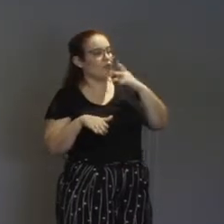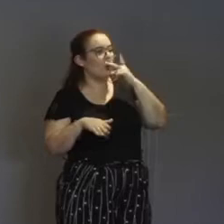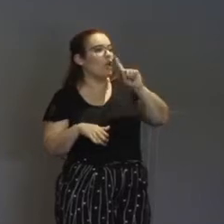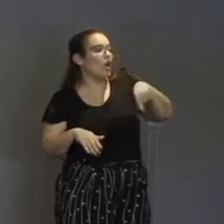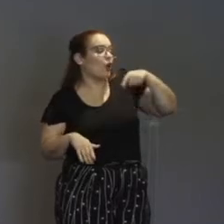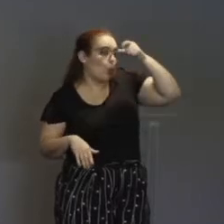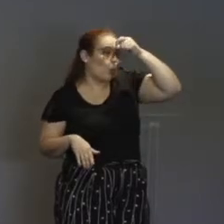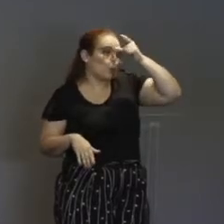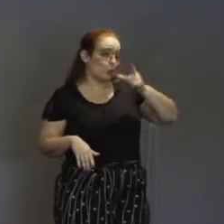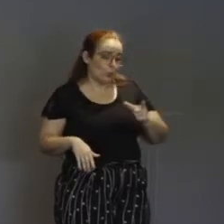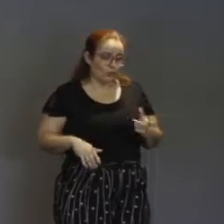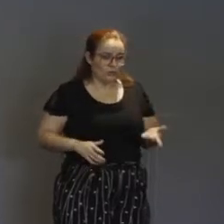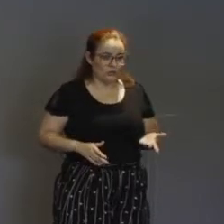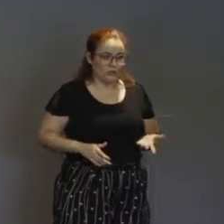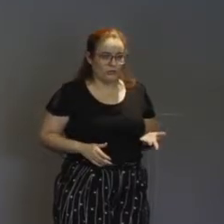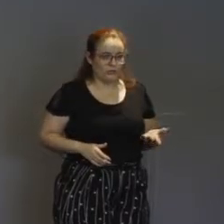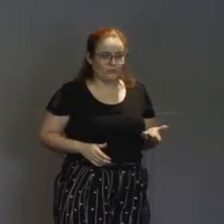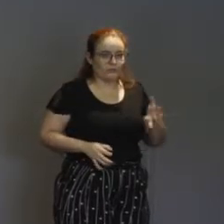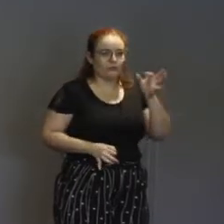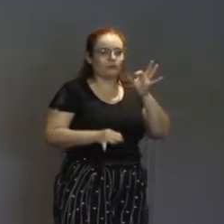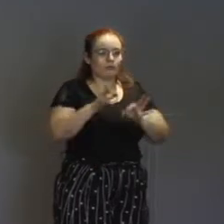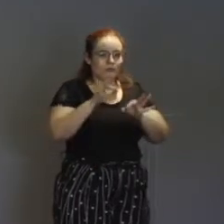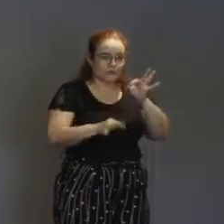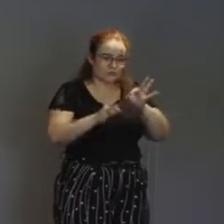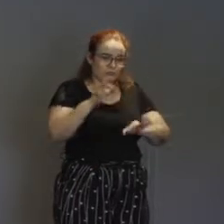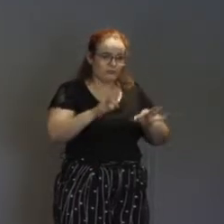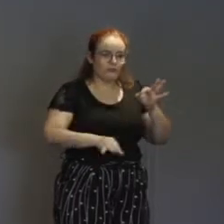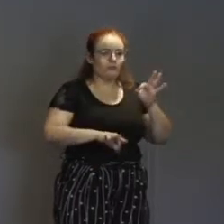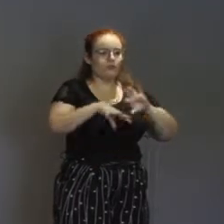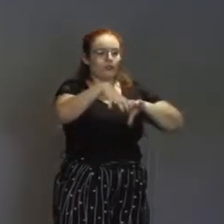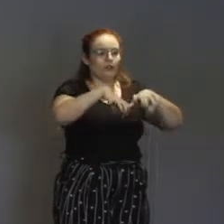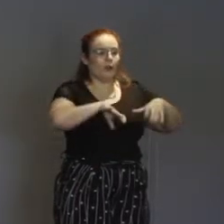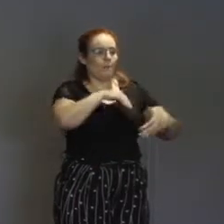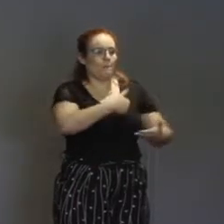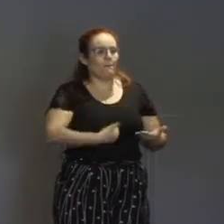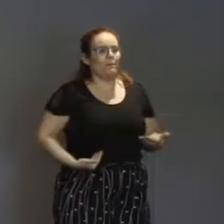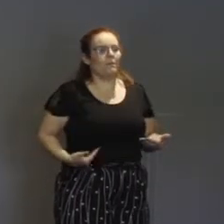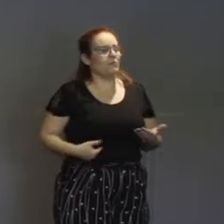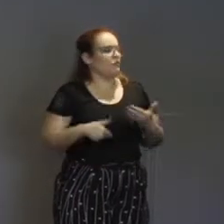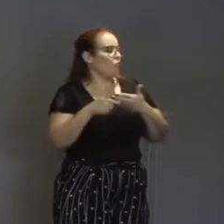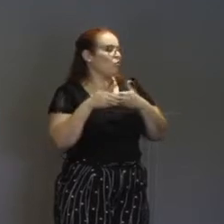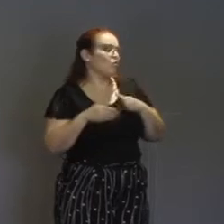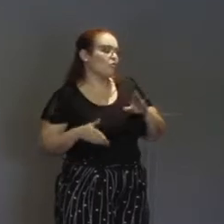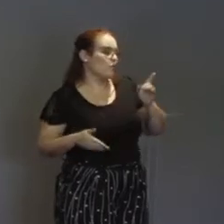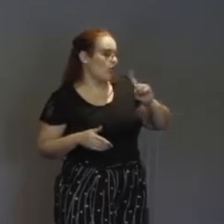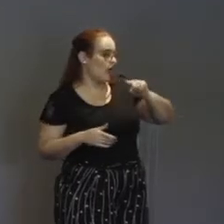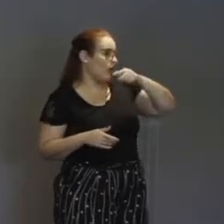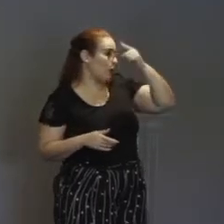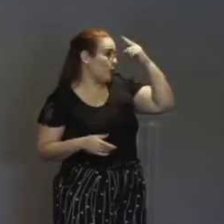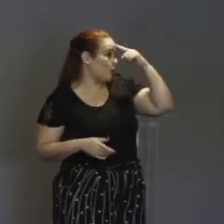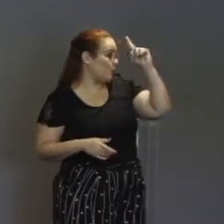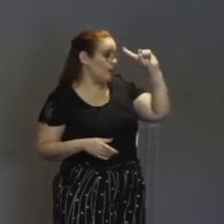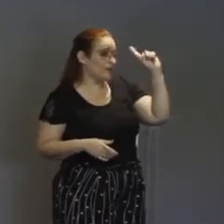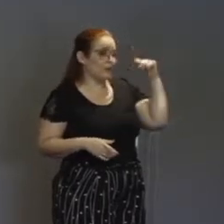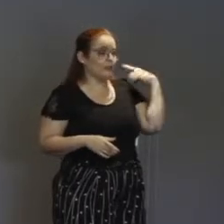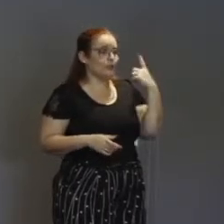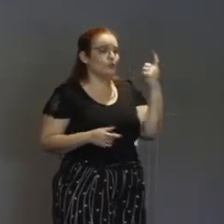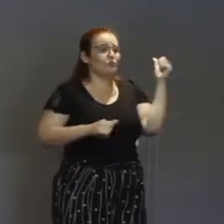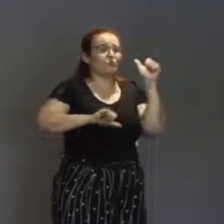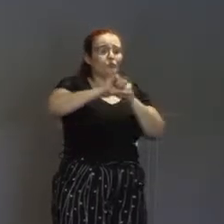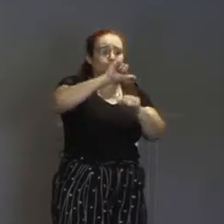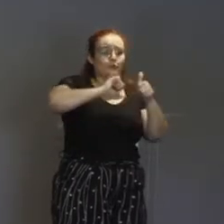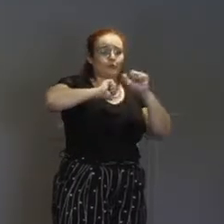cultura. Né? O jurídico lá do setor público não se abre para entender que a gente pode mudar, interpretar a lei